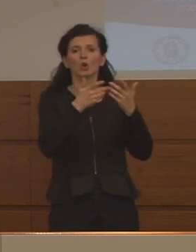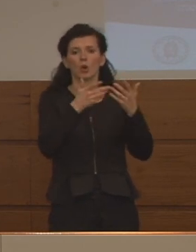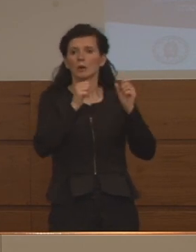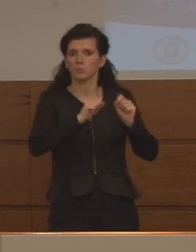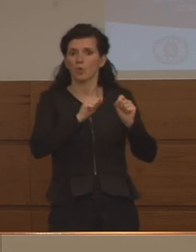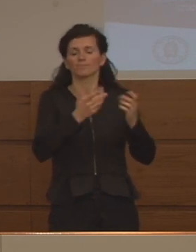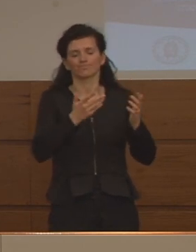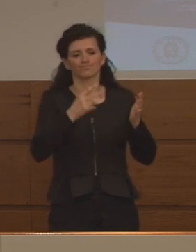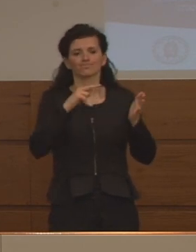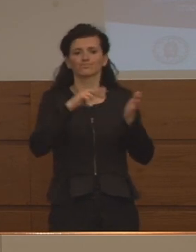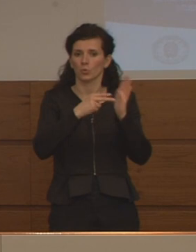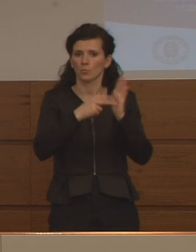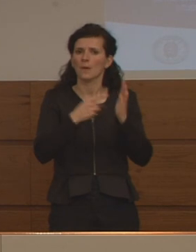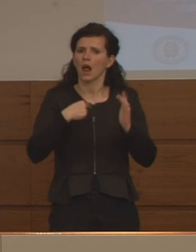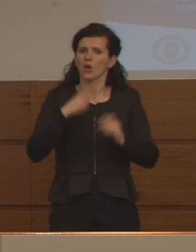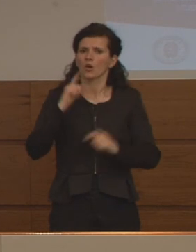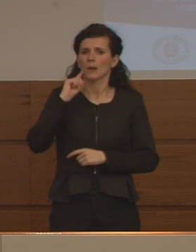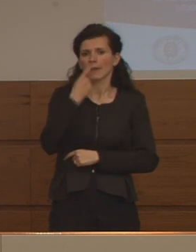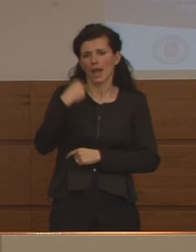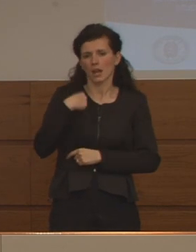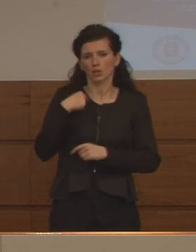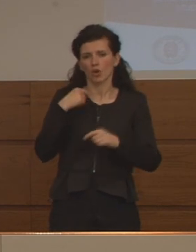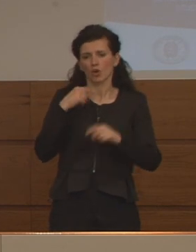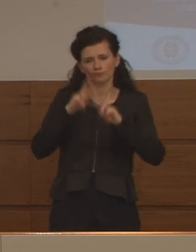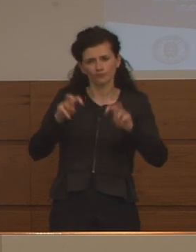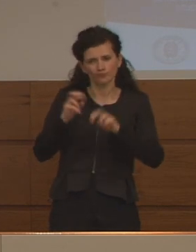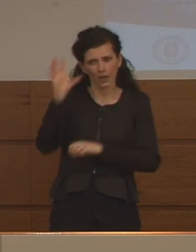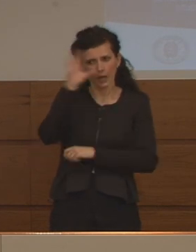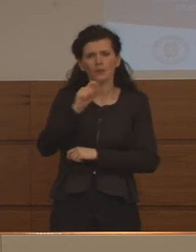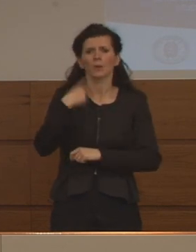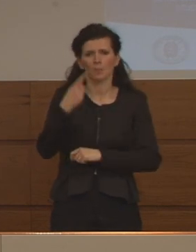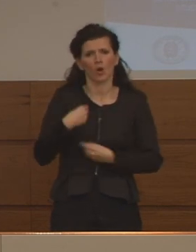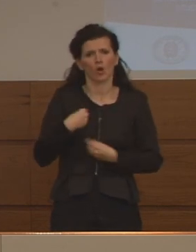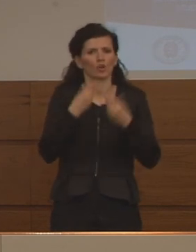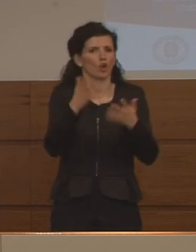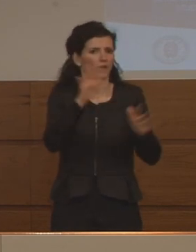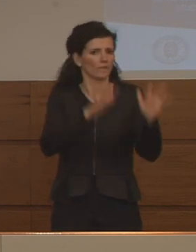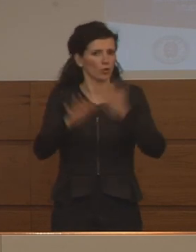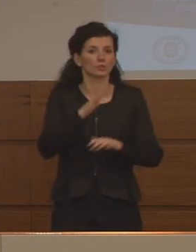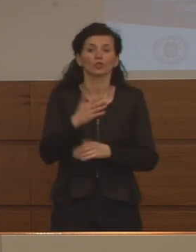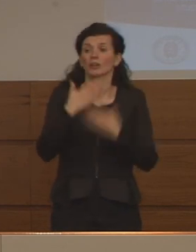poi magari le faroe sa bene come stanno le cose grazie